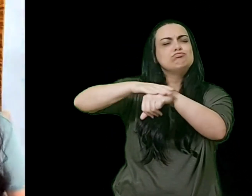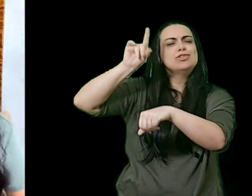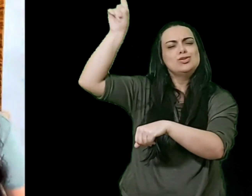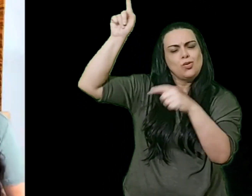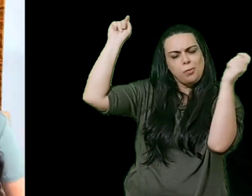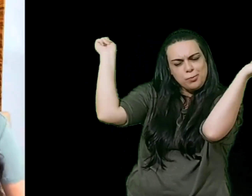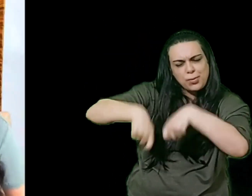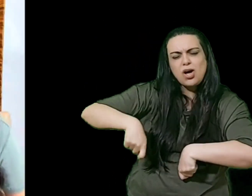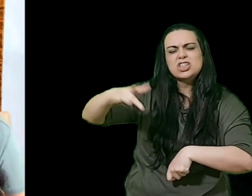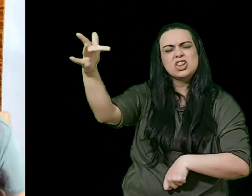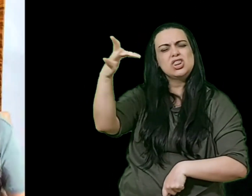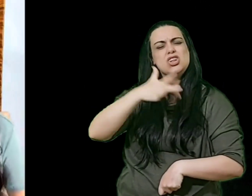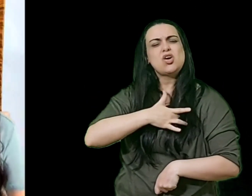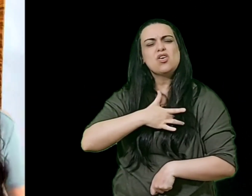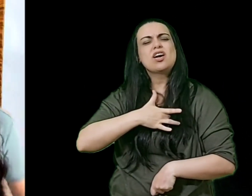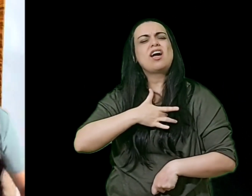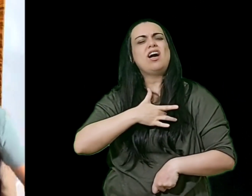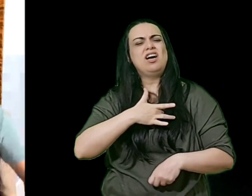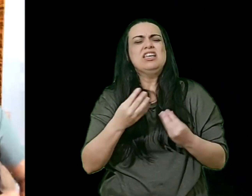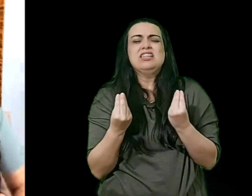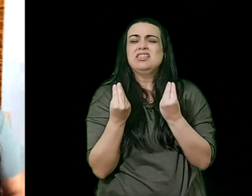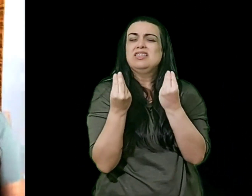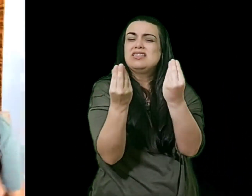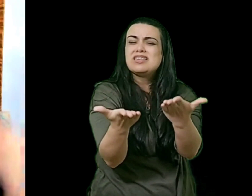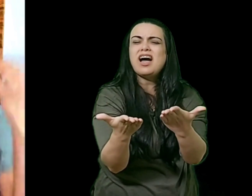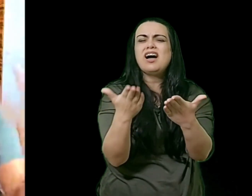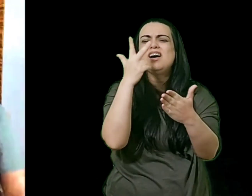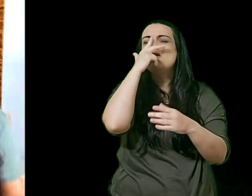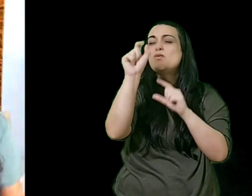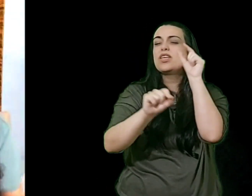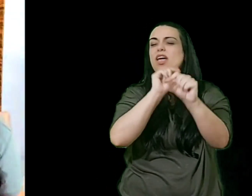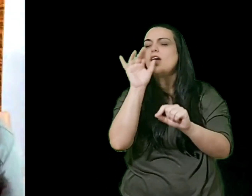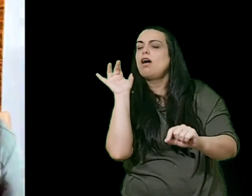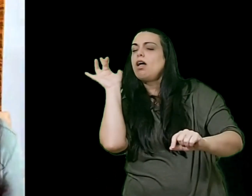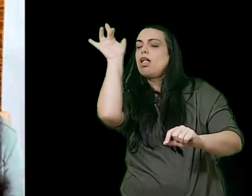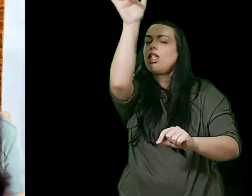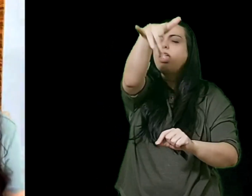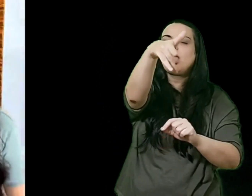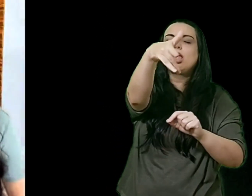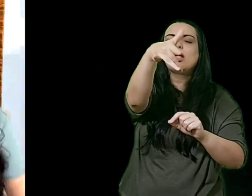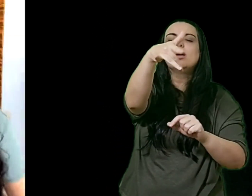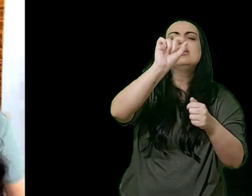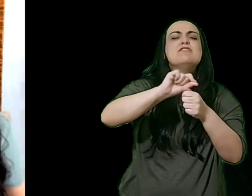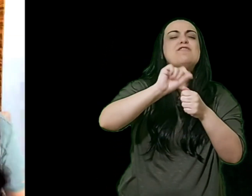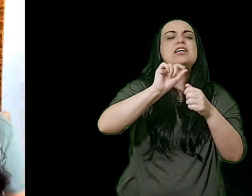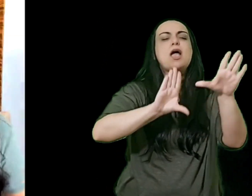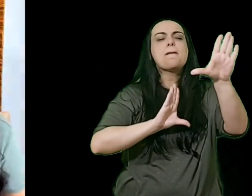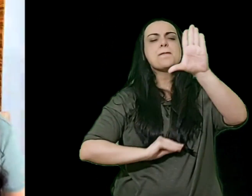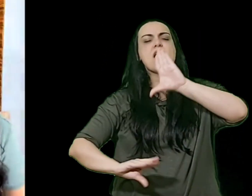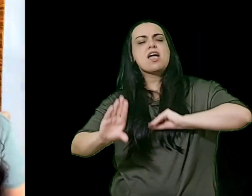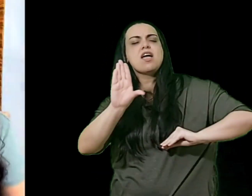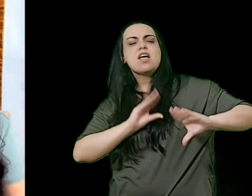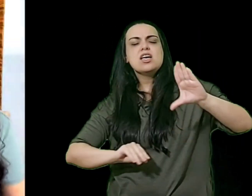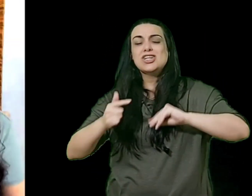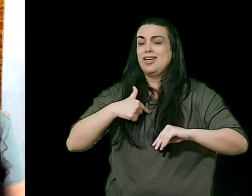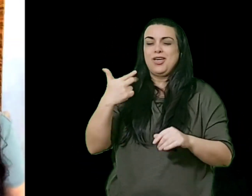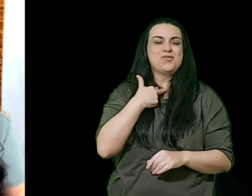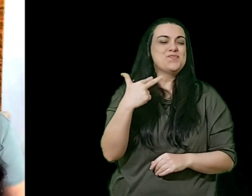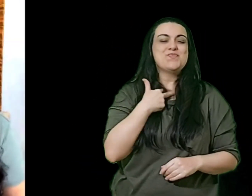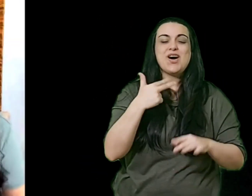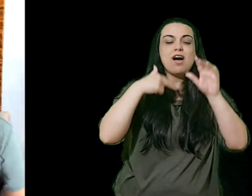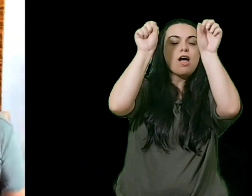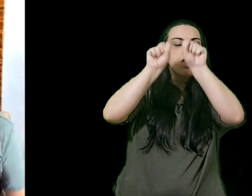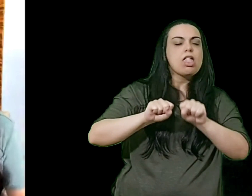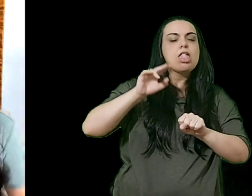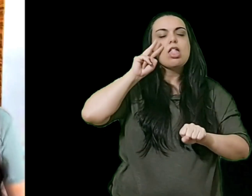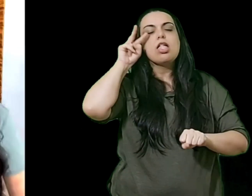corações, convencer as pessoas. Só o Senhor pode ir por trás dessa tela e fazer aquilo que eu não posso fazer. Por isso eu conto com a